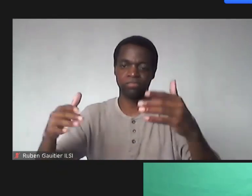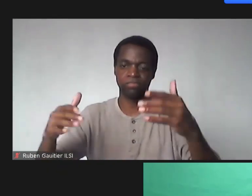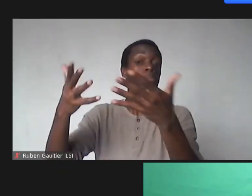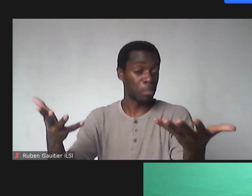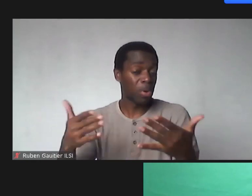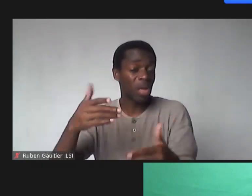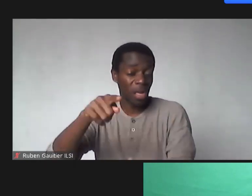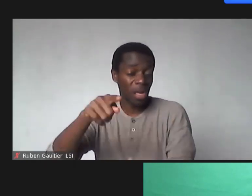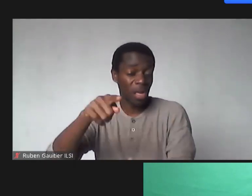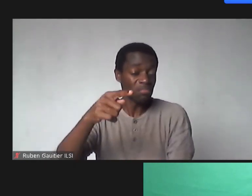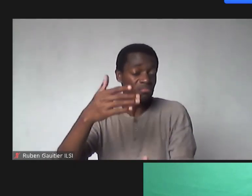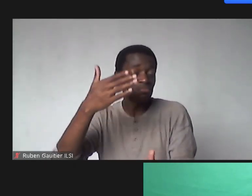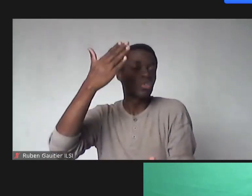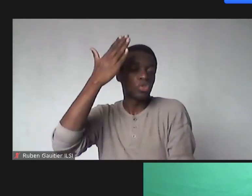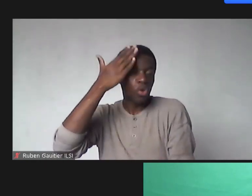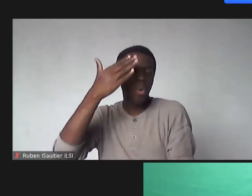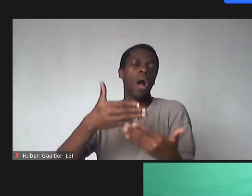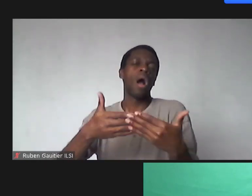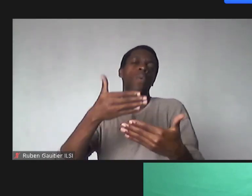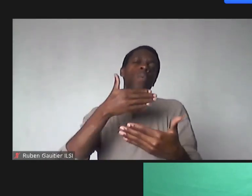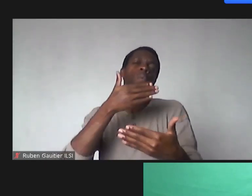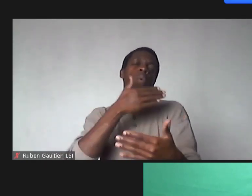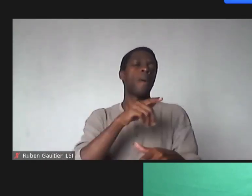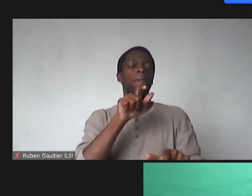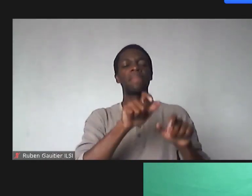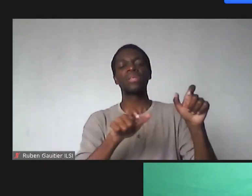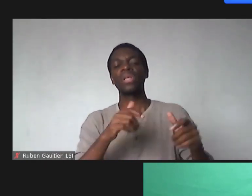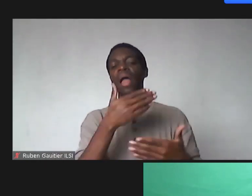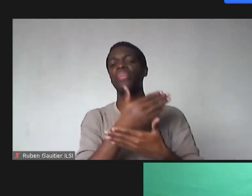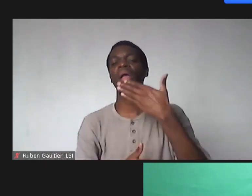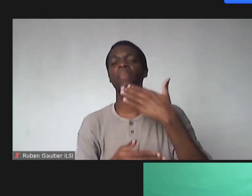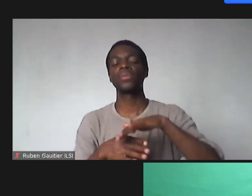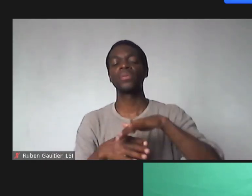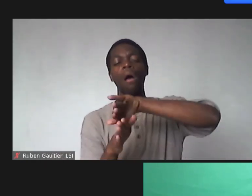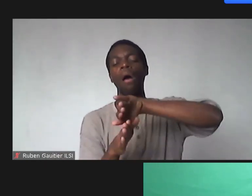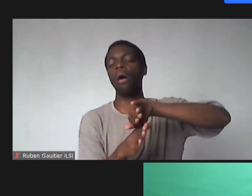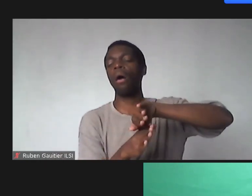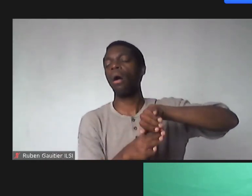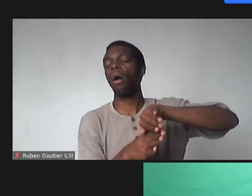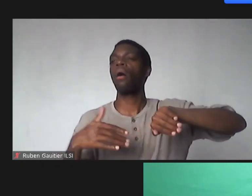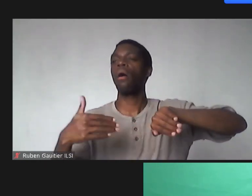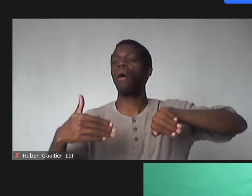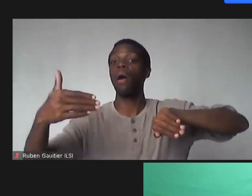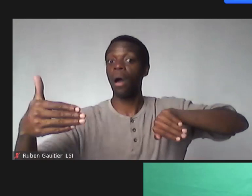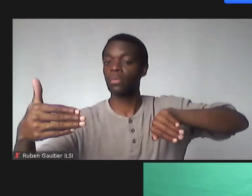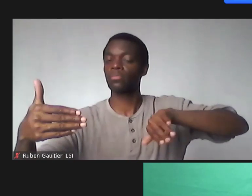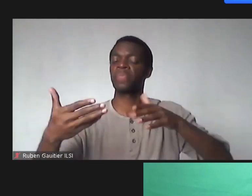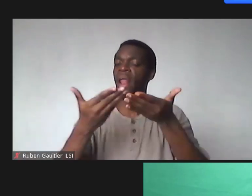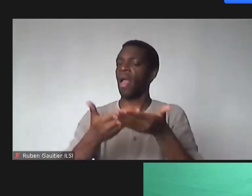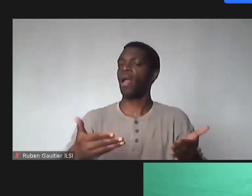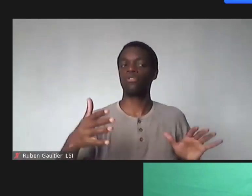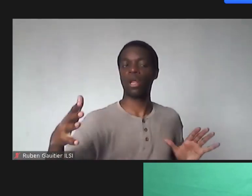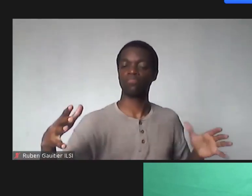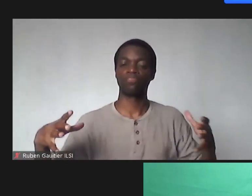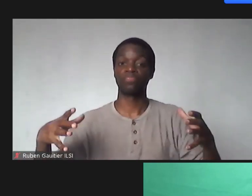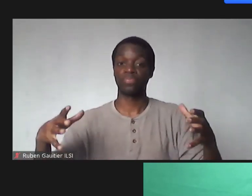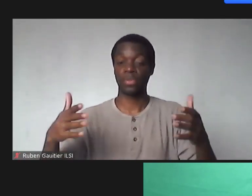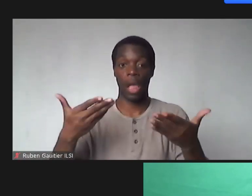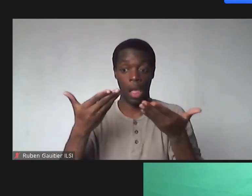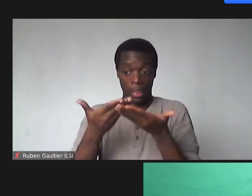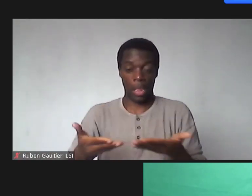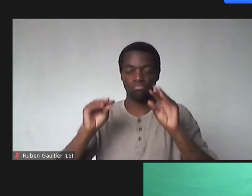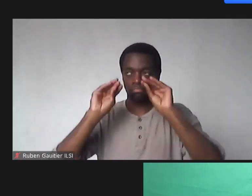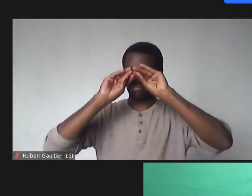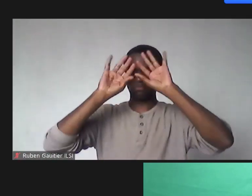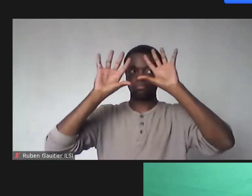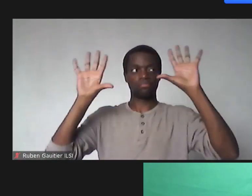así, y ahora en el Agenda de Desarrollo esto está mucho más claro y mucho más fuerte. Es un tema transversal, lo que significa